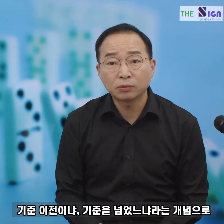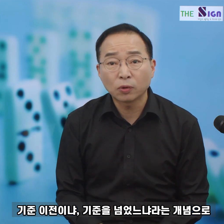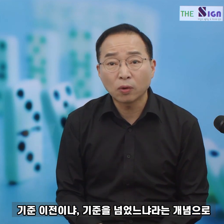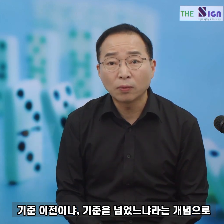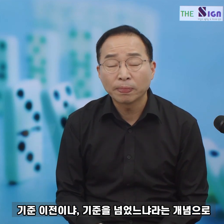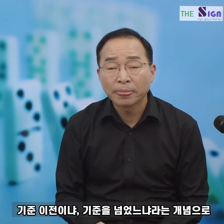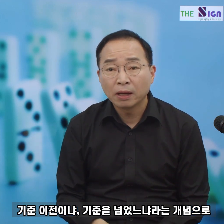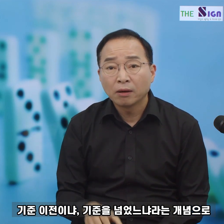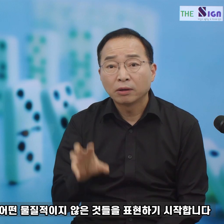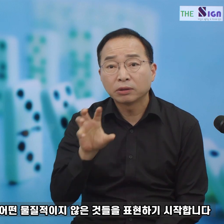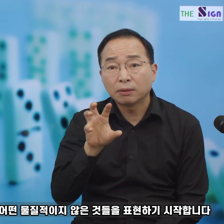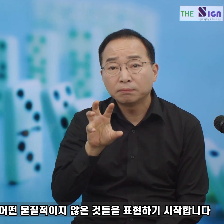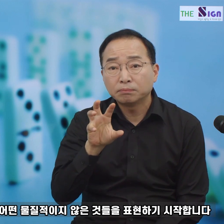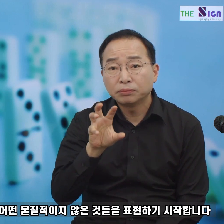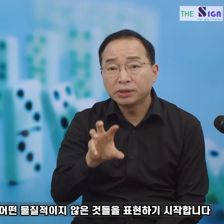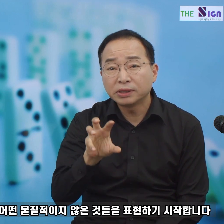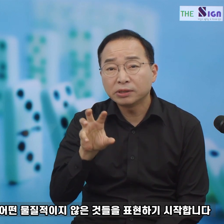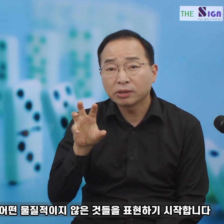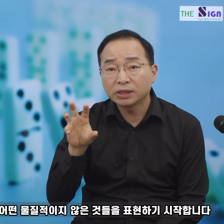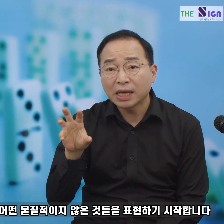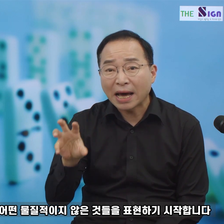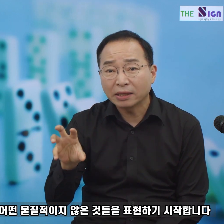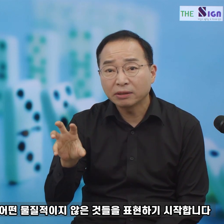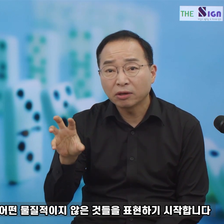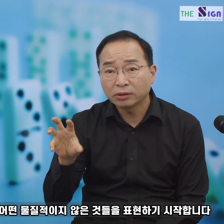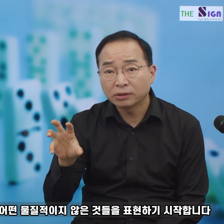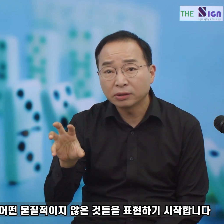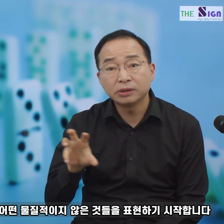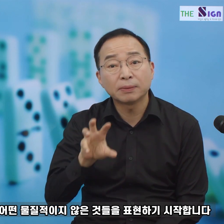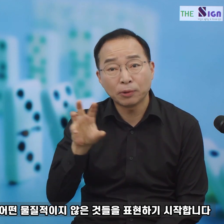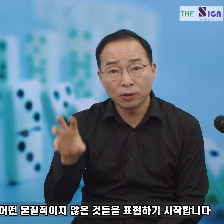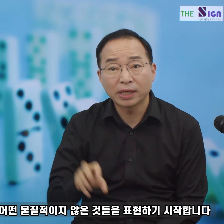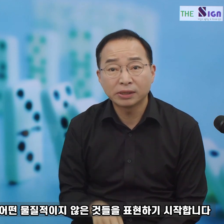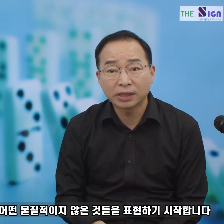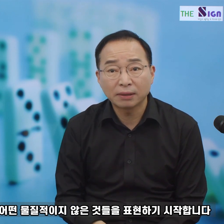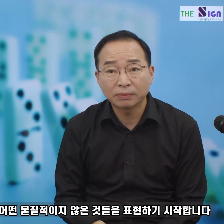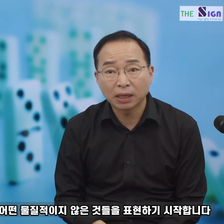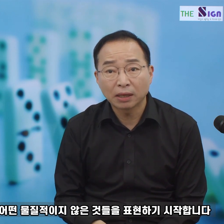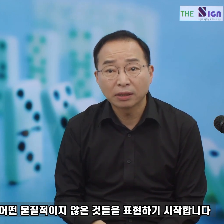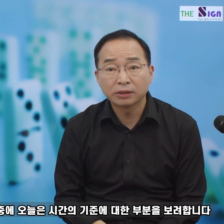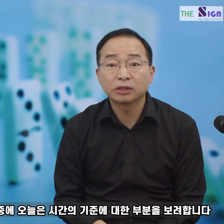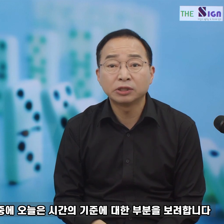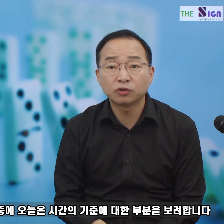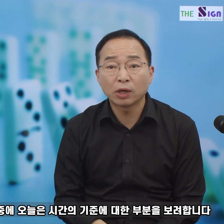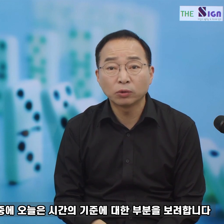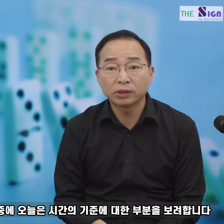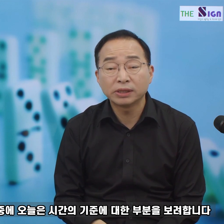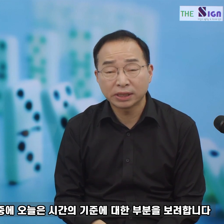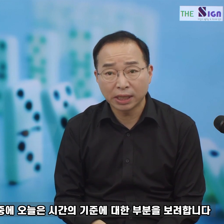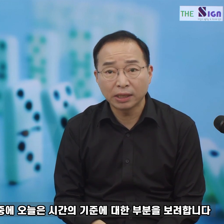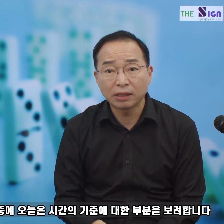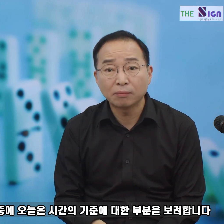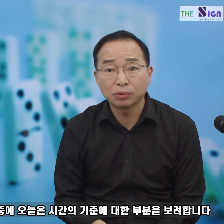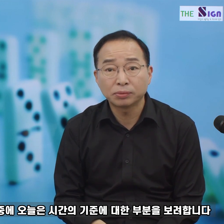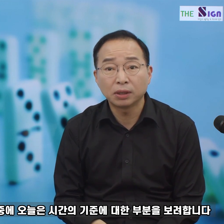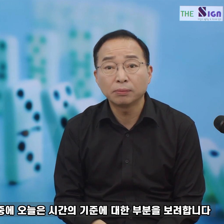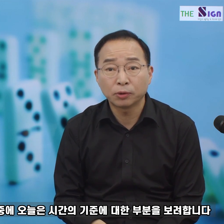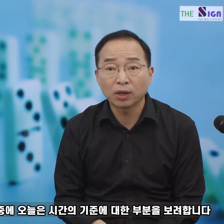개념으로 어떤 물질적이지 않는 것들을 이제 표현하기 시작합니다. 그래서 그 중에 오늘은 시간에 대한 부분을 보려